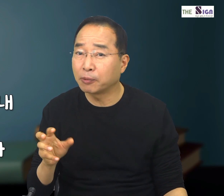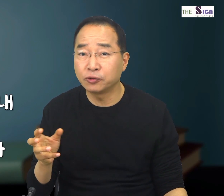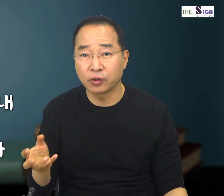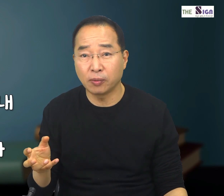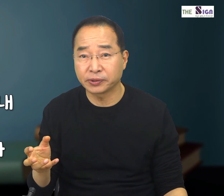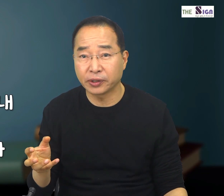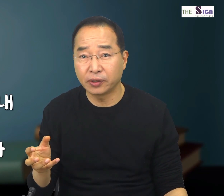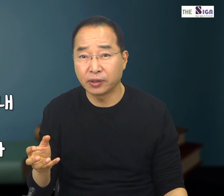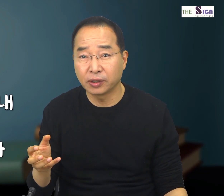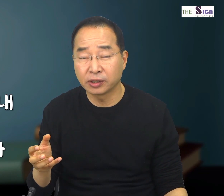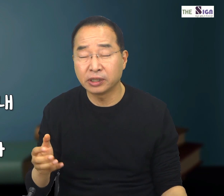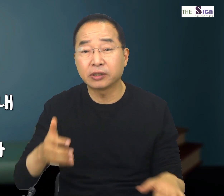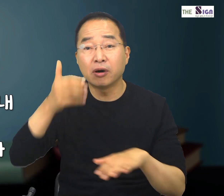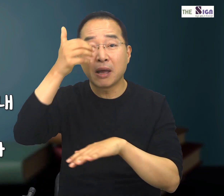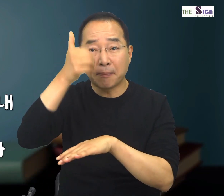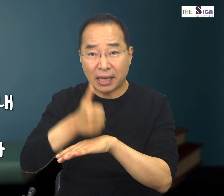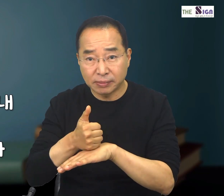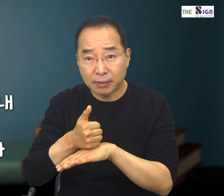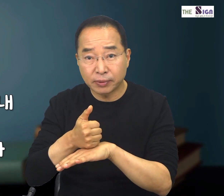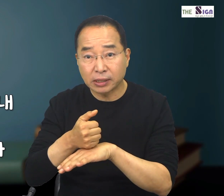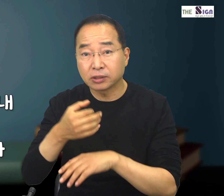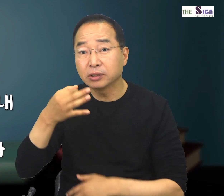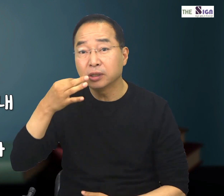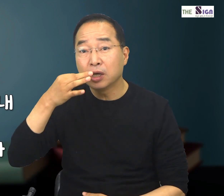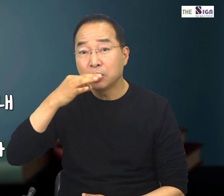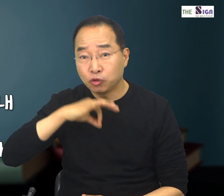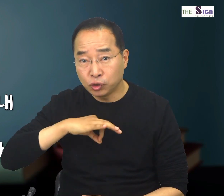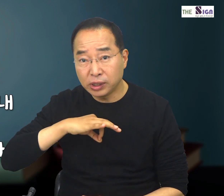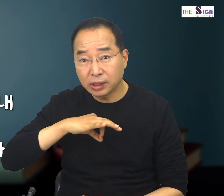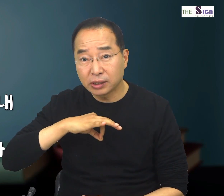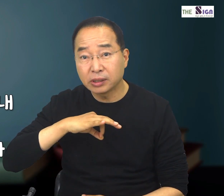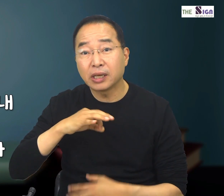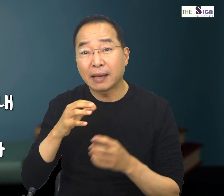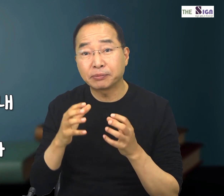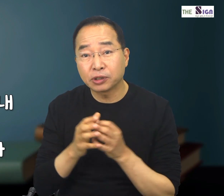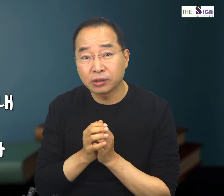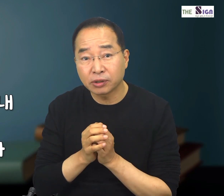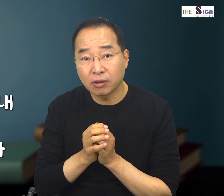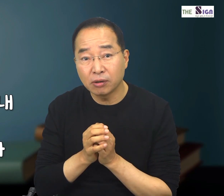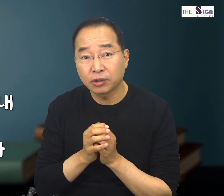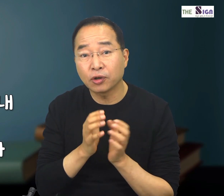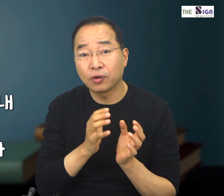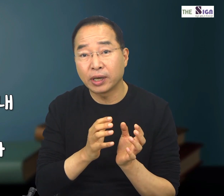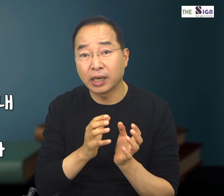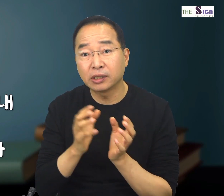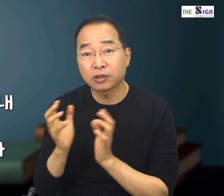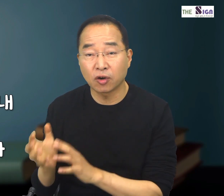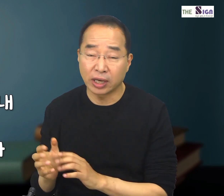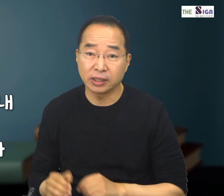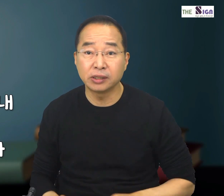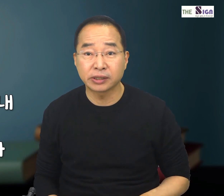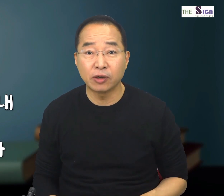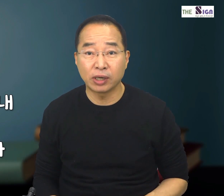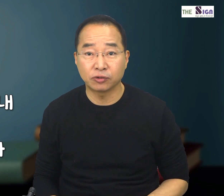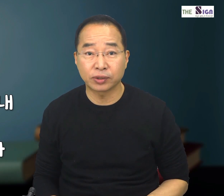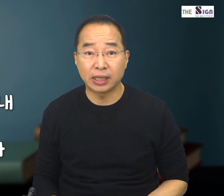수가 없어요. 그래서 마지막 플러스 유익을 합쳐서 결과나 성과를 사용할 수가